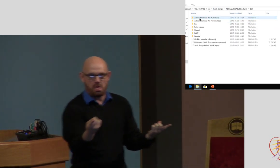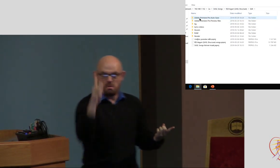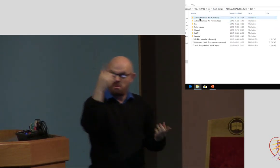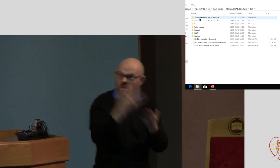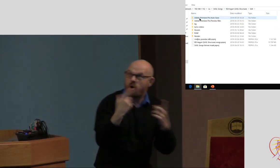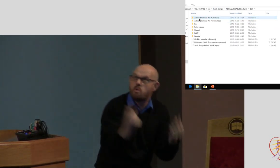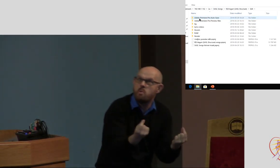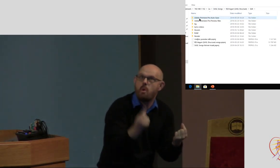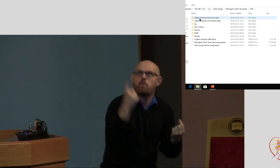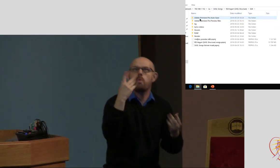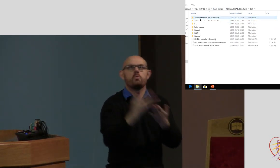nie,